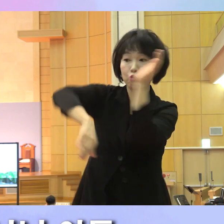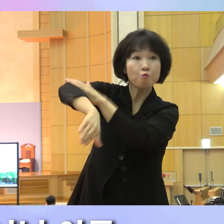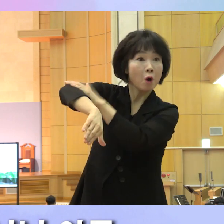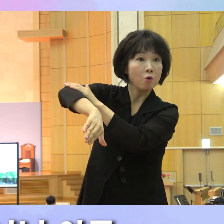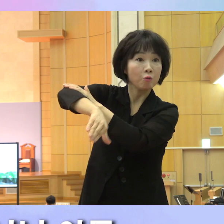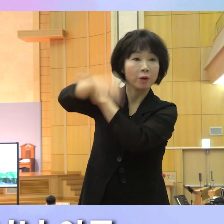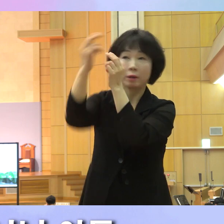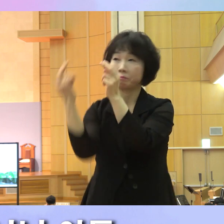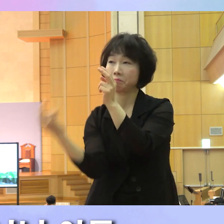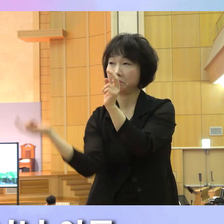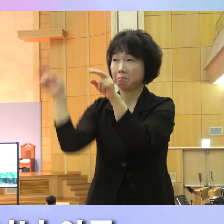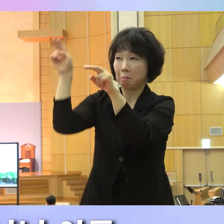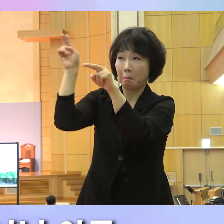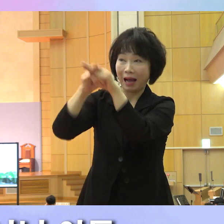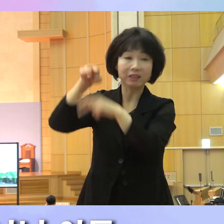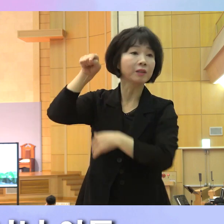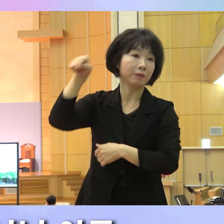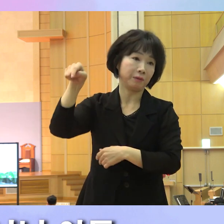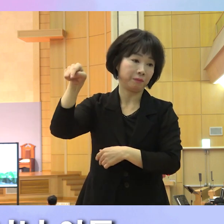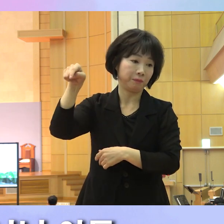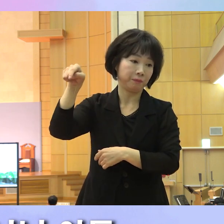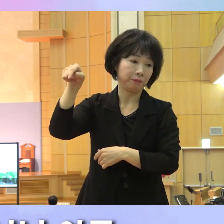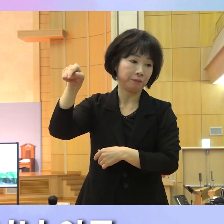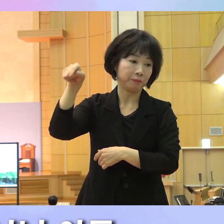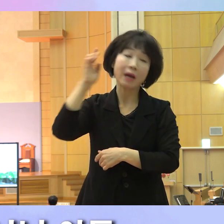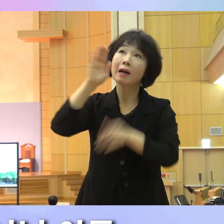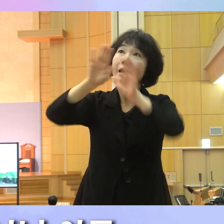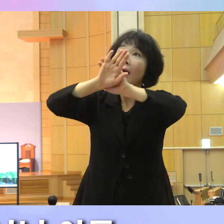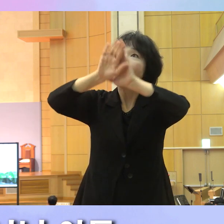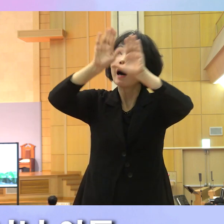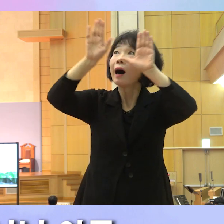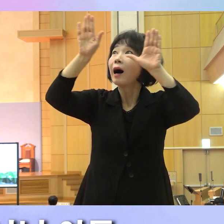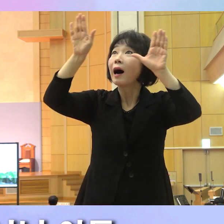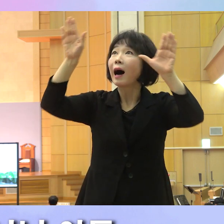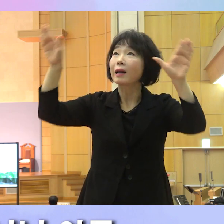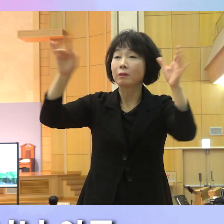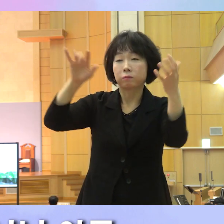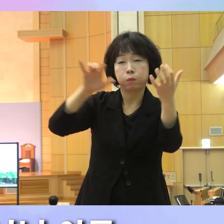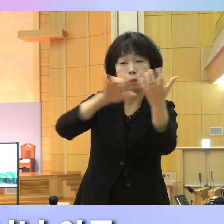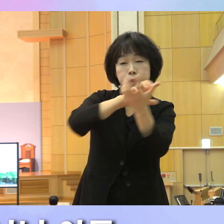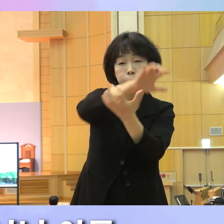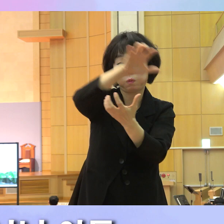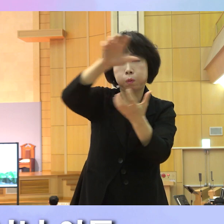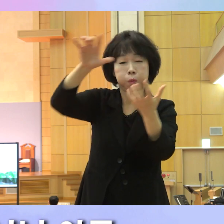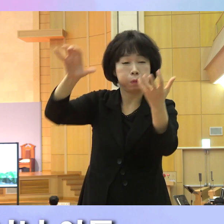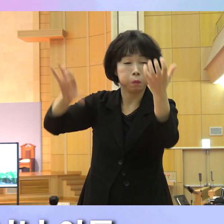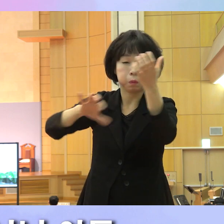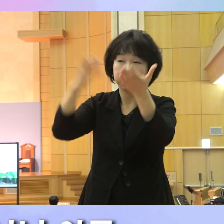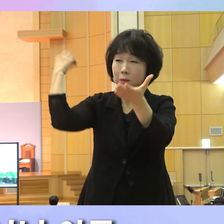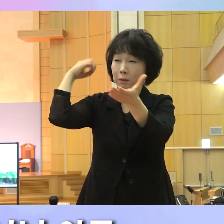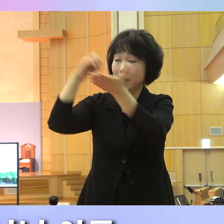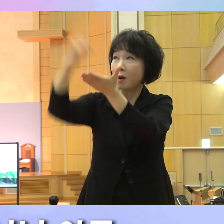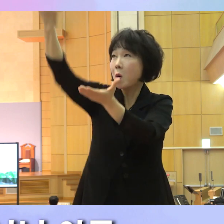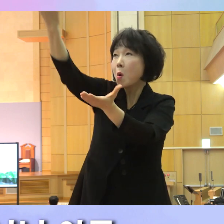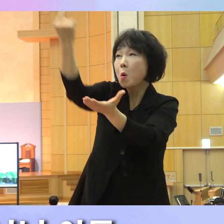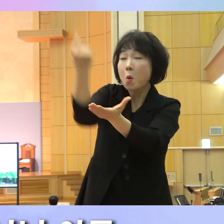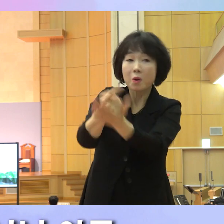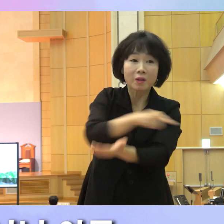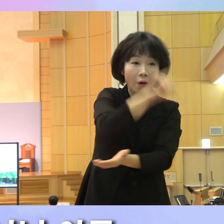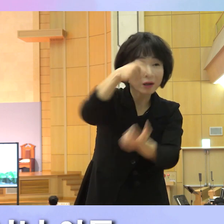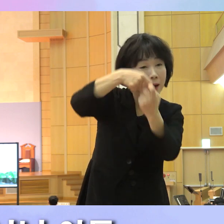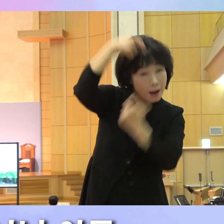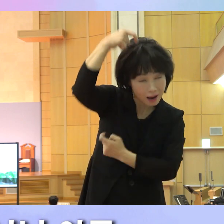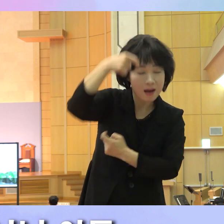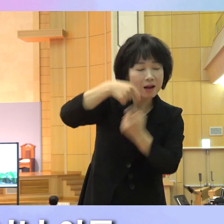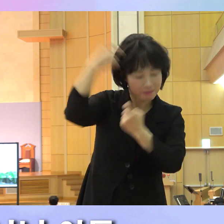우편에 앉은 것과 하늘 구름을 타고 오는 것을 너희가